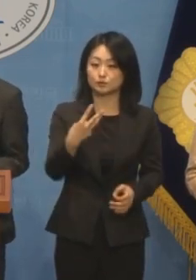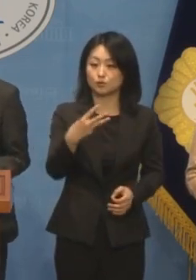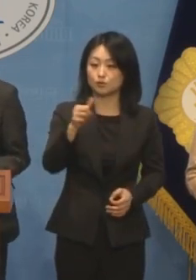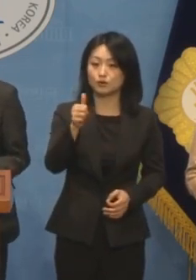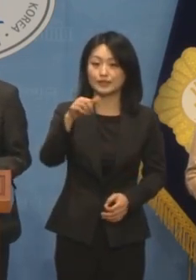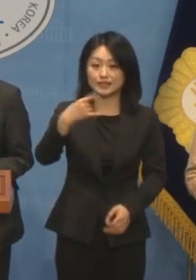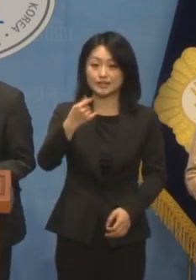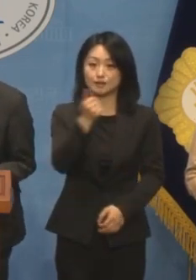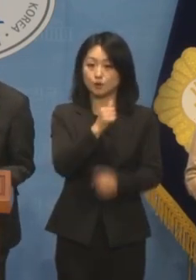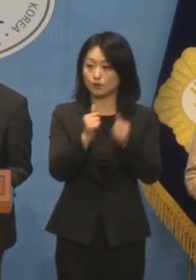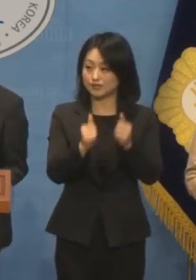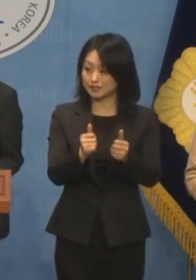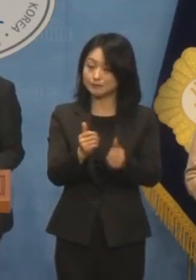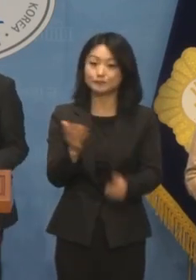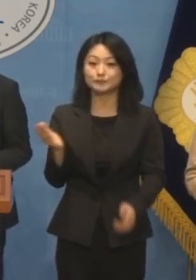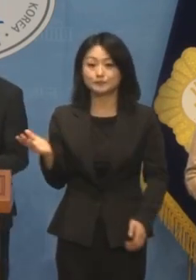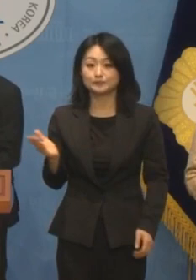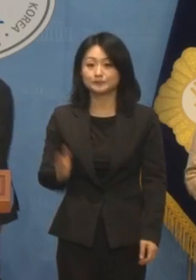낭독부터 시작하도록 하겠습니다.